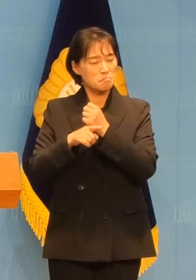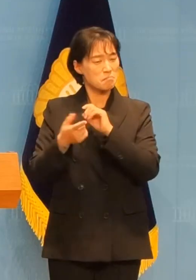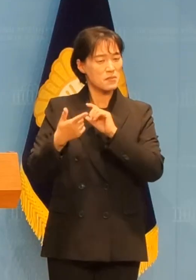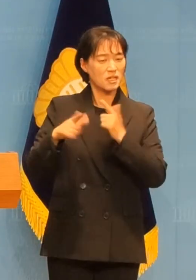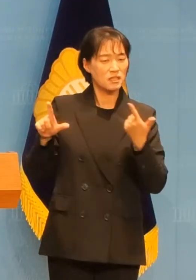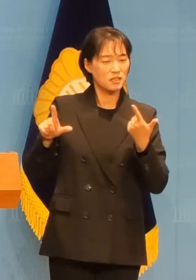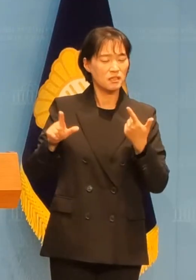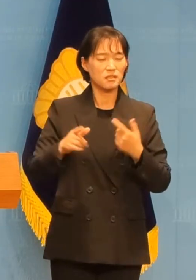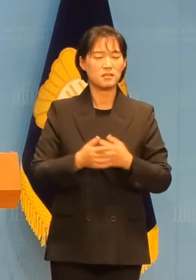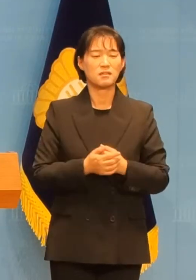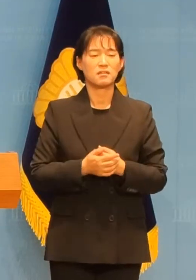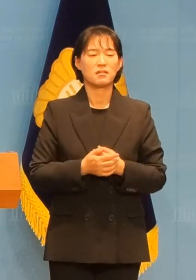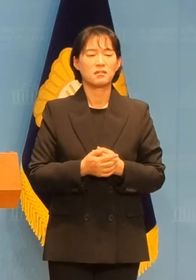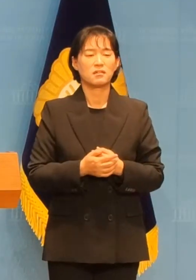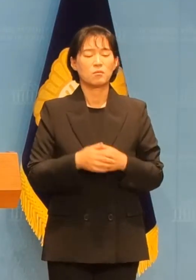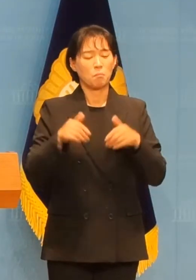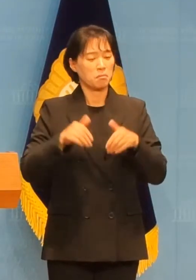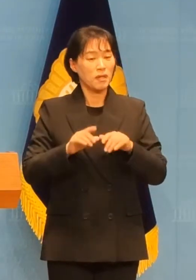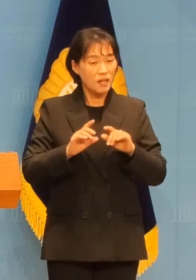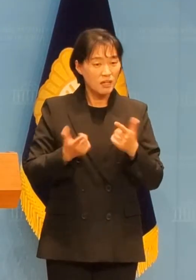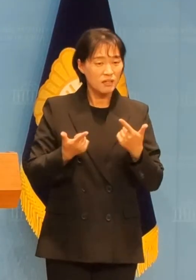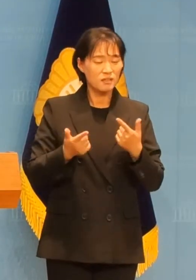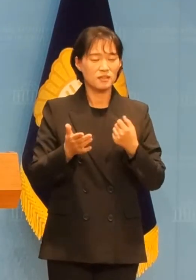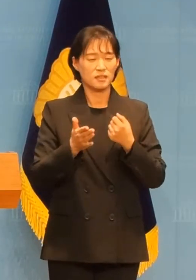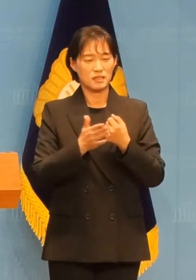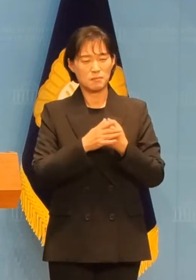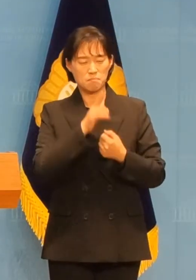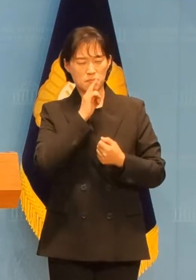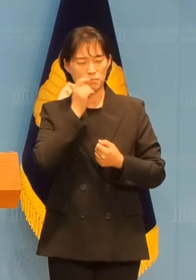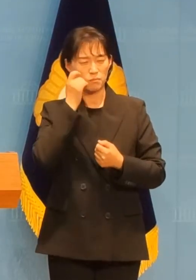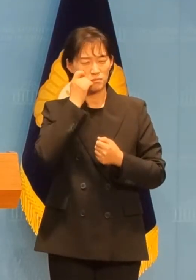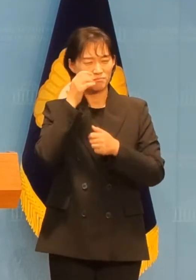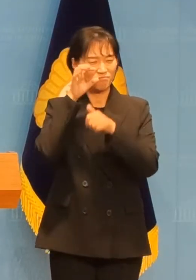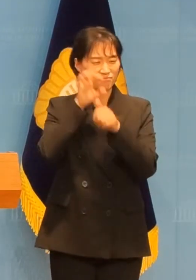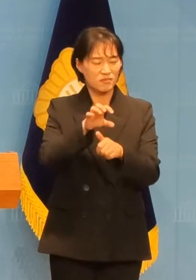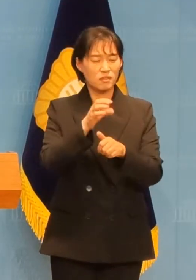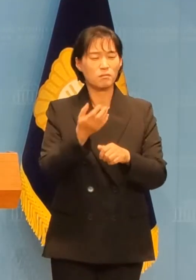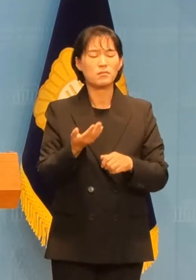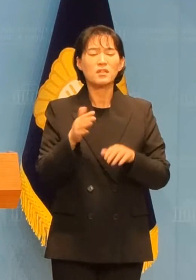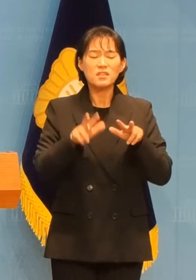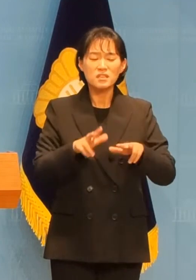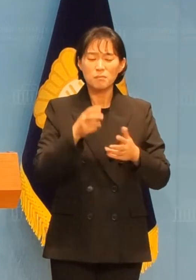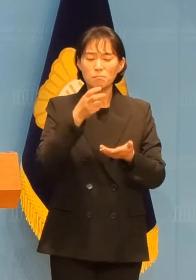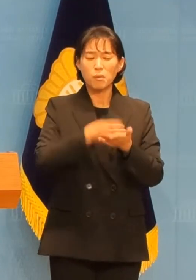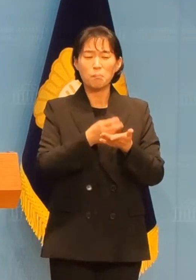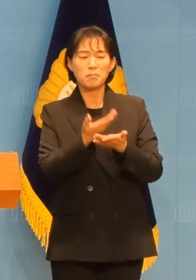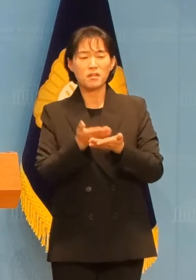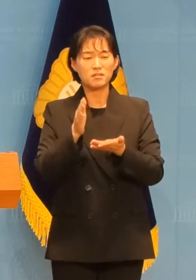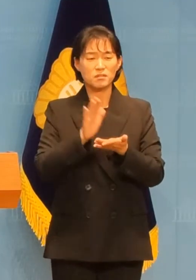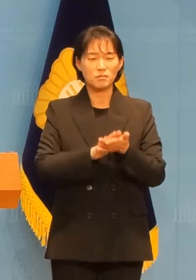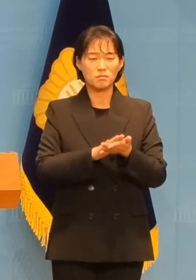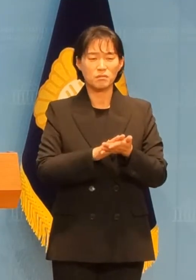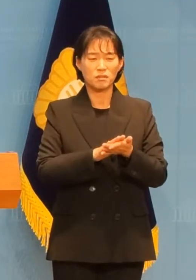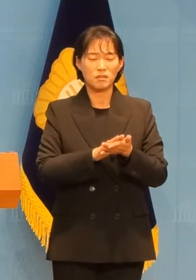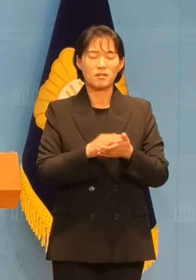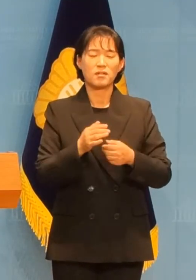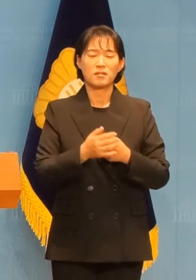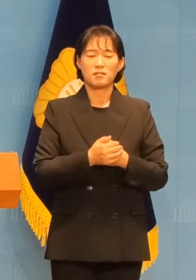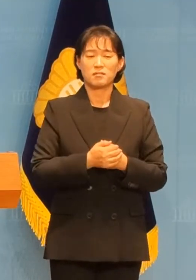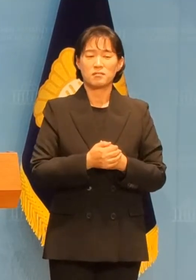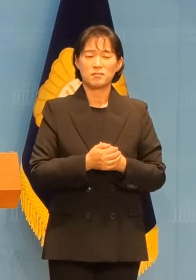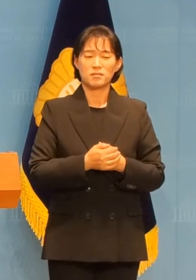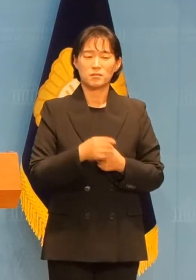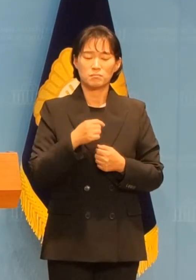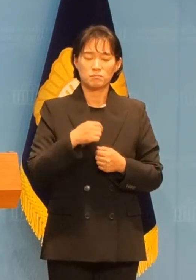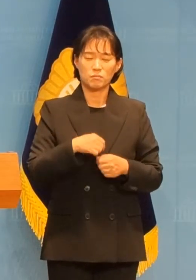복종하지 않았다는 이유만으로 입틀막을 시도하더니 이제와 법을 개정하여 소신행정과 위법